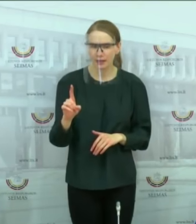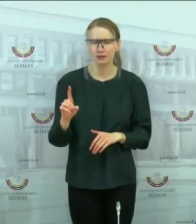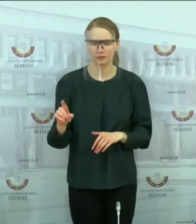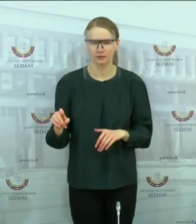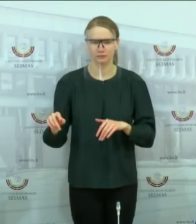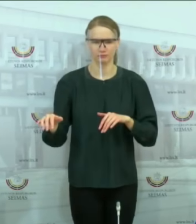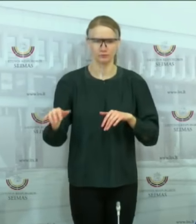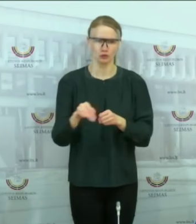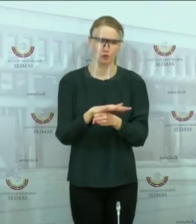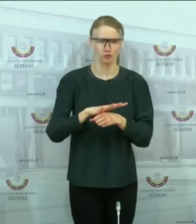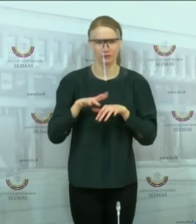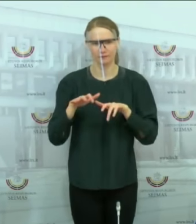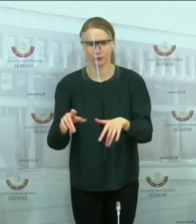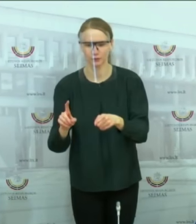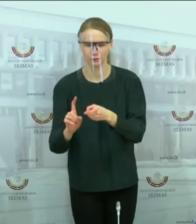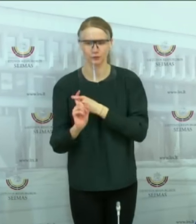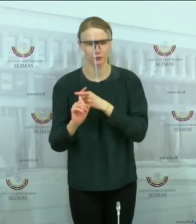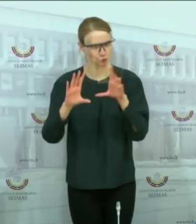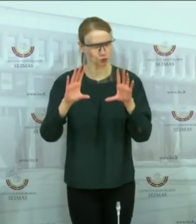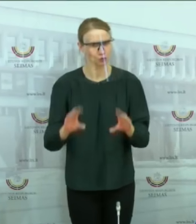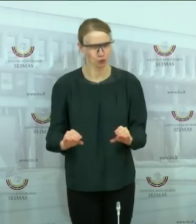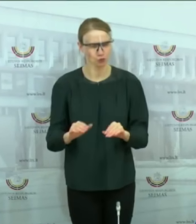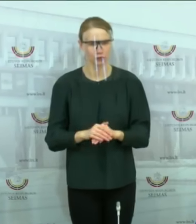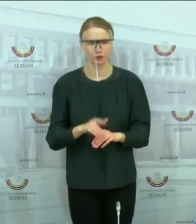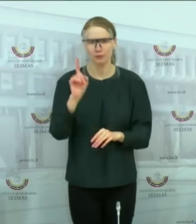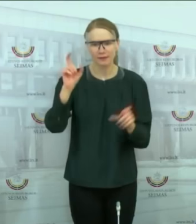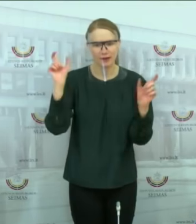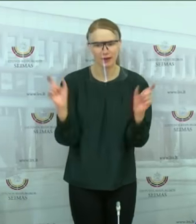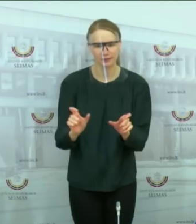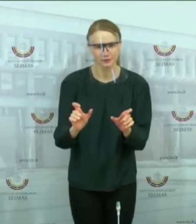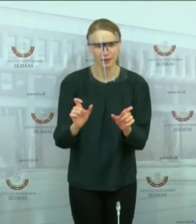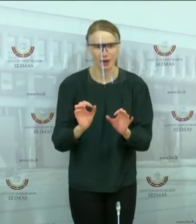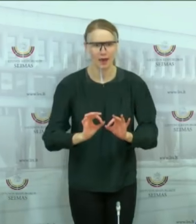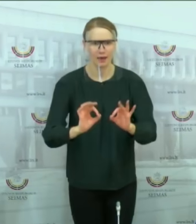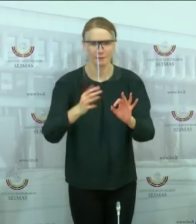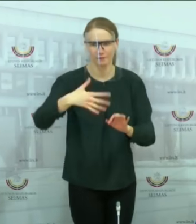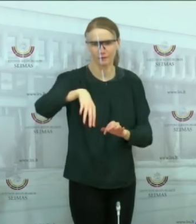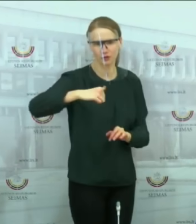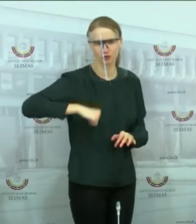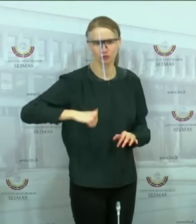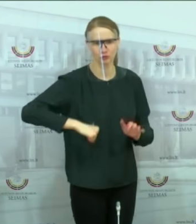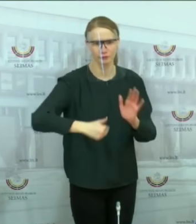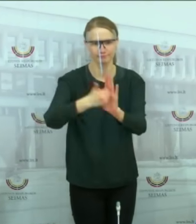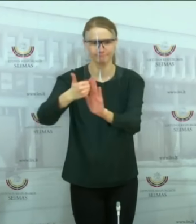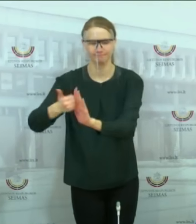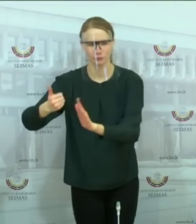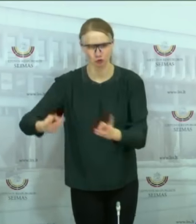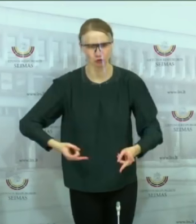iš tiesų karantinas padarė savo, visuomenės sąmoningumas padarė savo ir mes tikrai galim